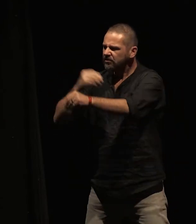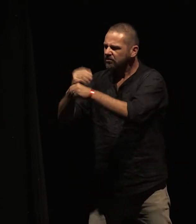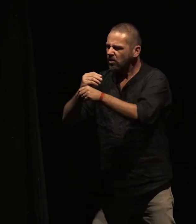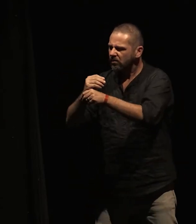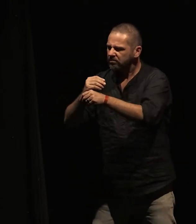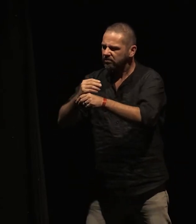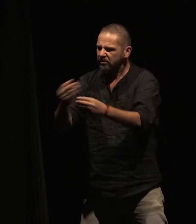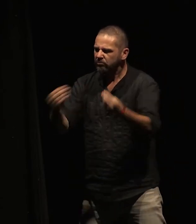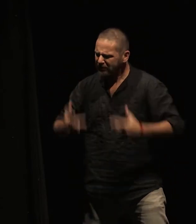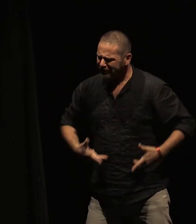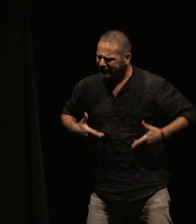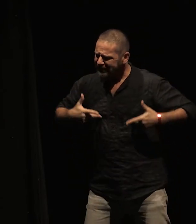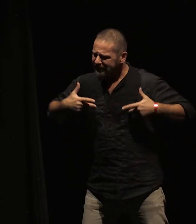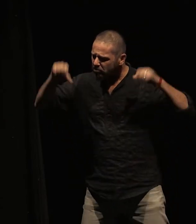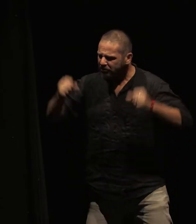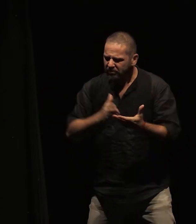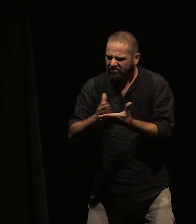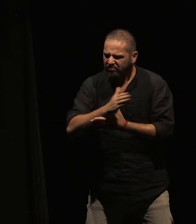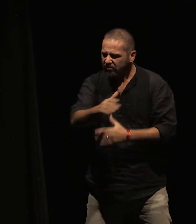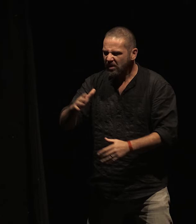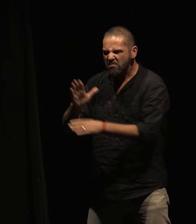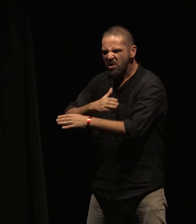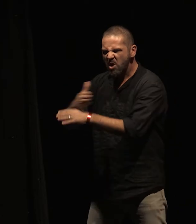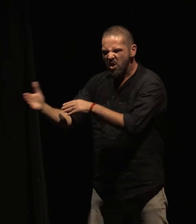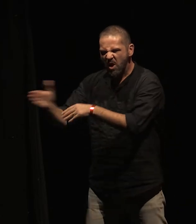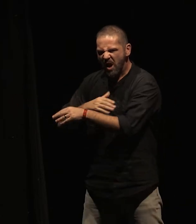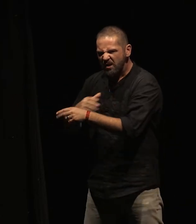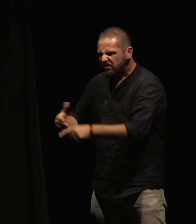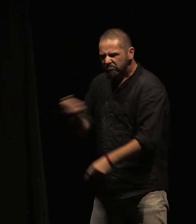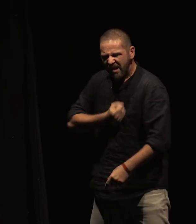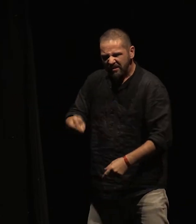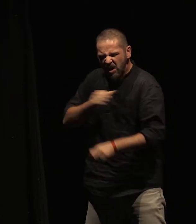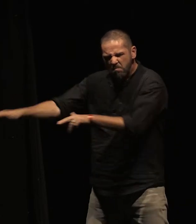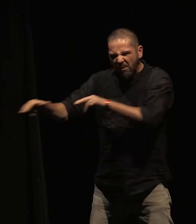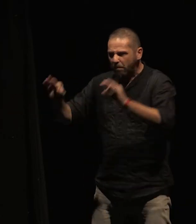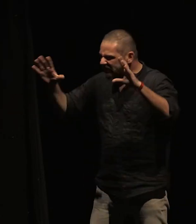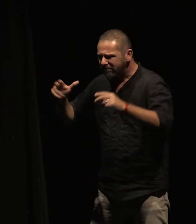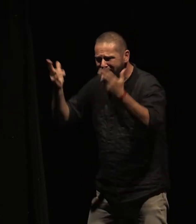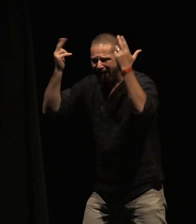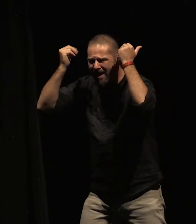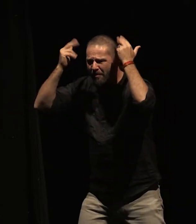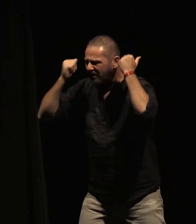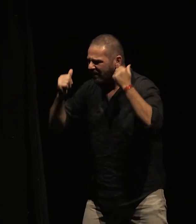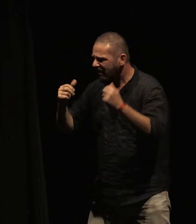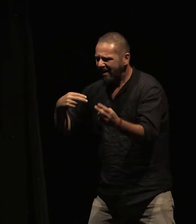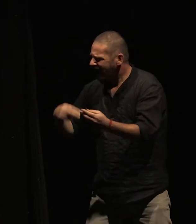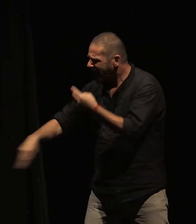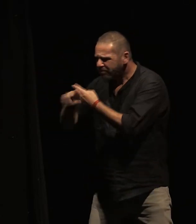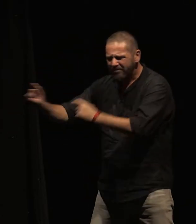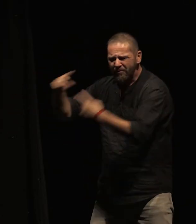de vivre. Ils assassinent le poète comme un lapin impuissant à égorger la chanson. Ils confient la tâche à d'autres poètes qui la confient